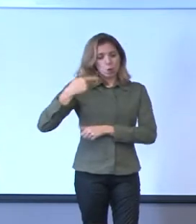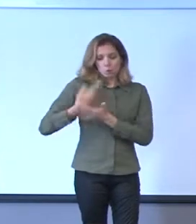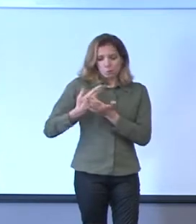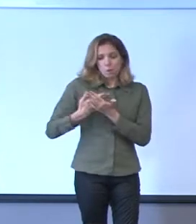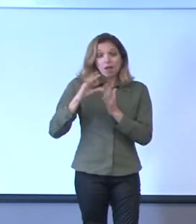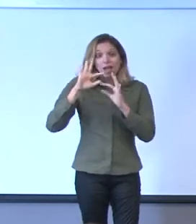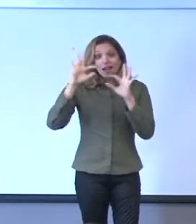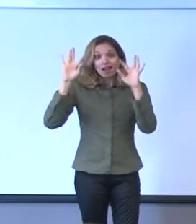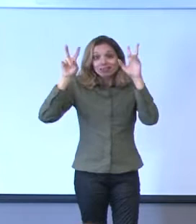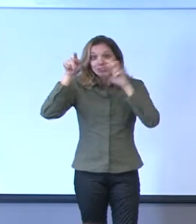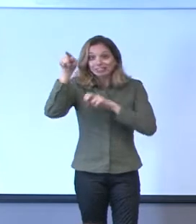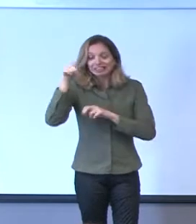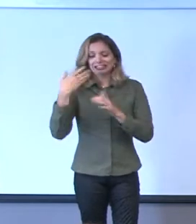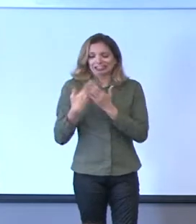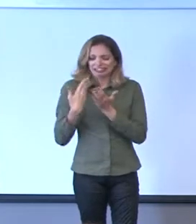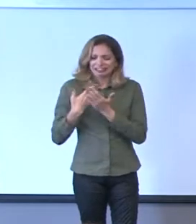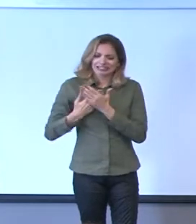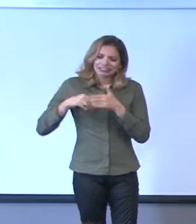aquela disciplina.